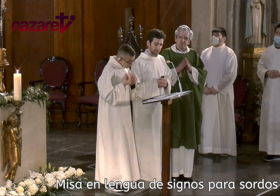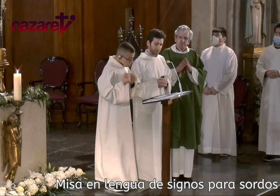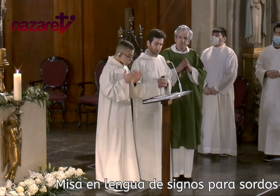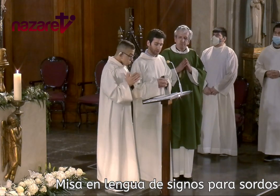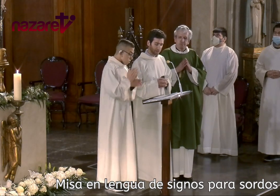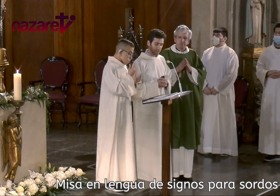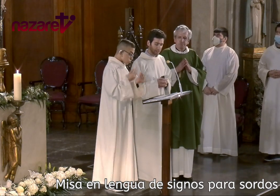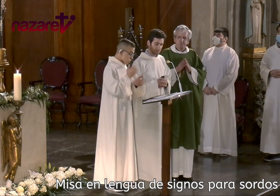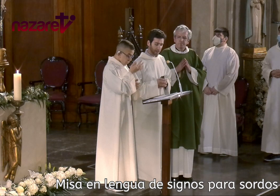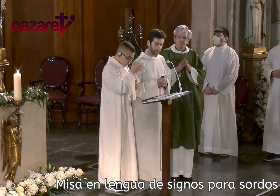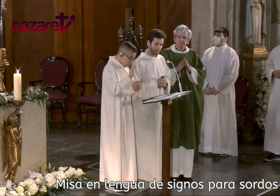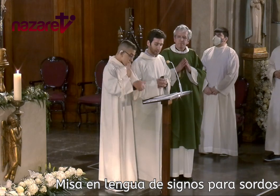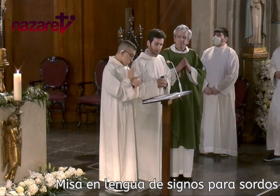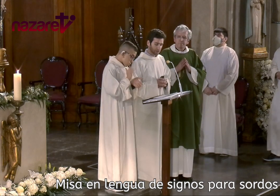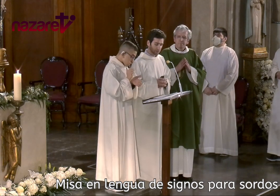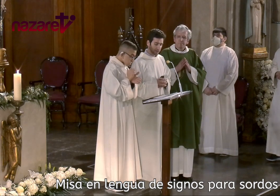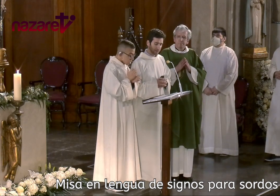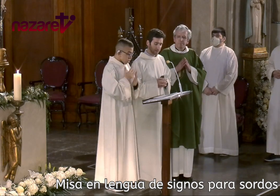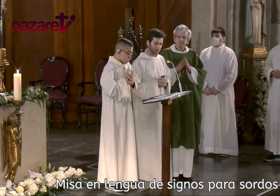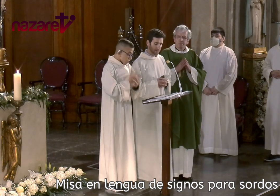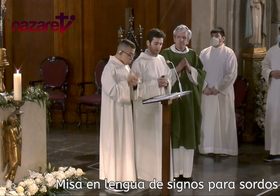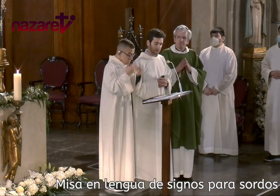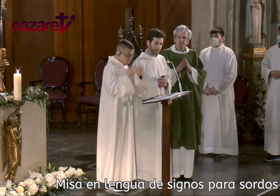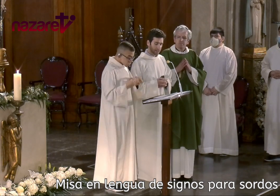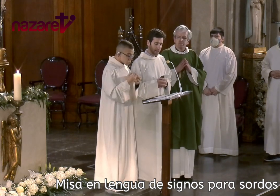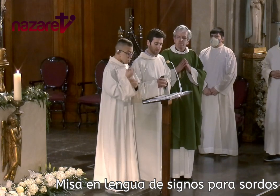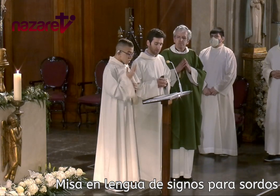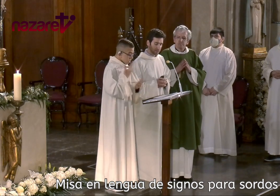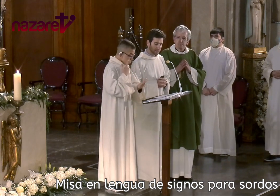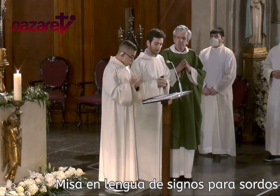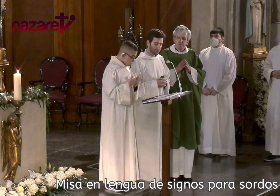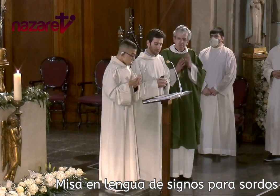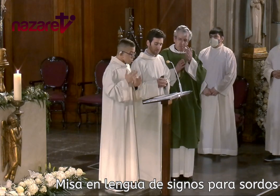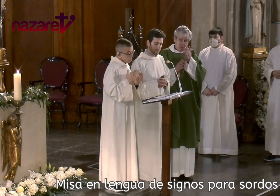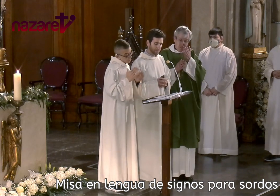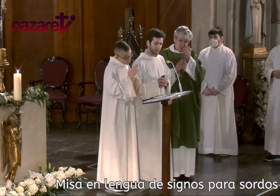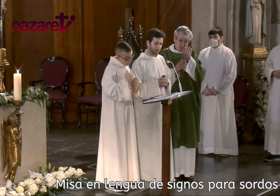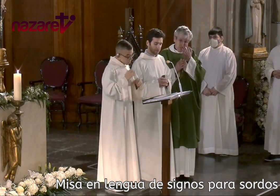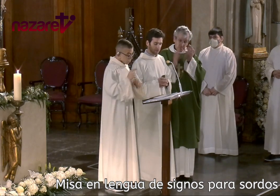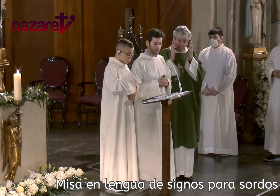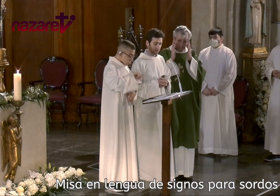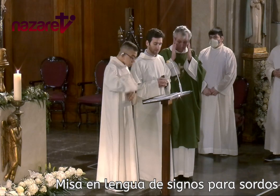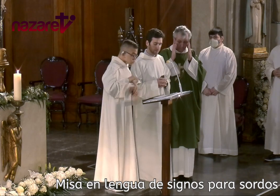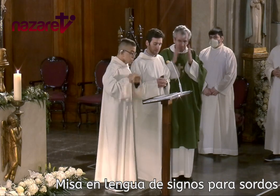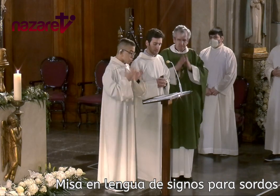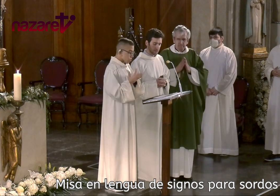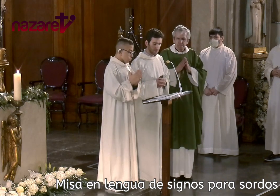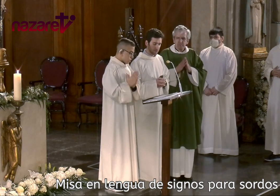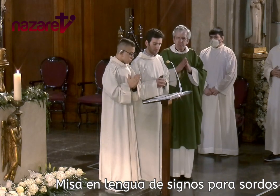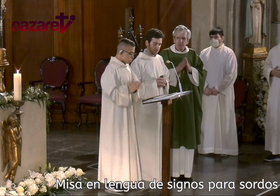con mucha fe y esperanza su vocación y sean un buen testimonio para nuestro mundo oremos